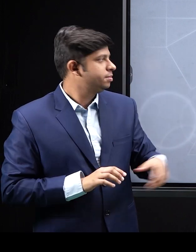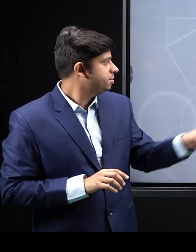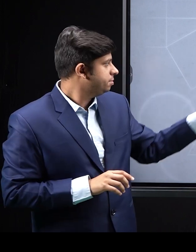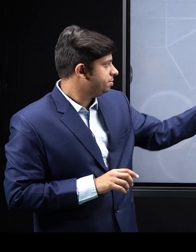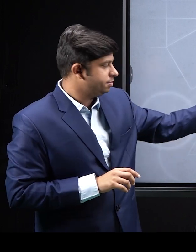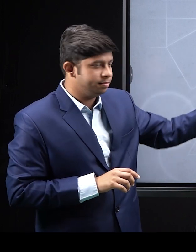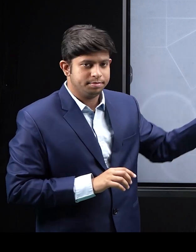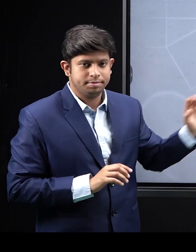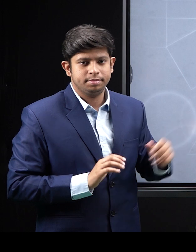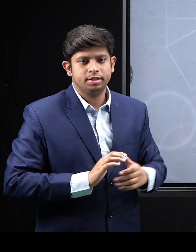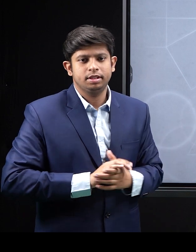రేఖాగణిత విధానం.